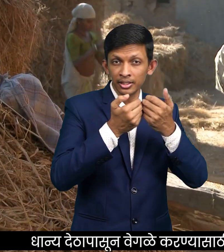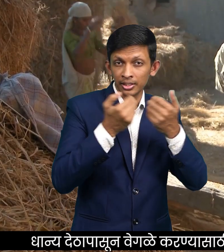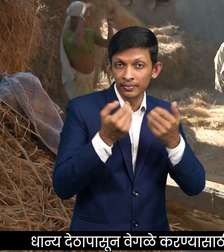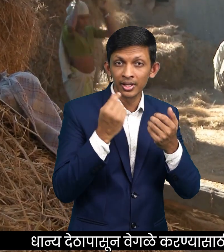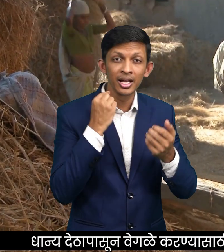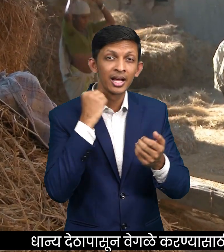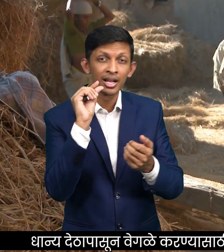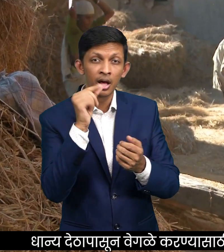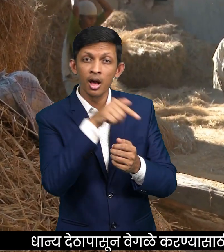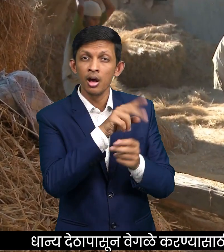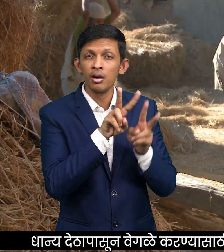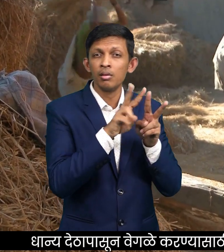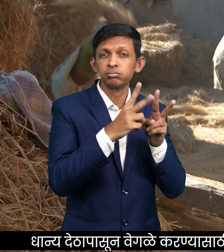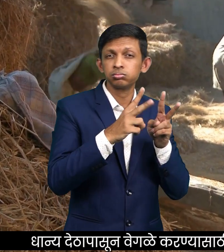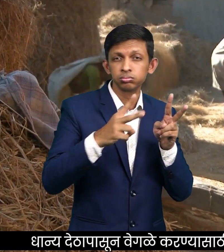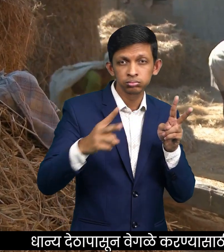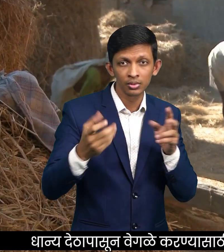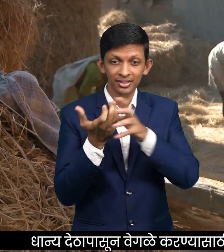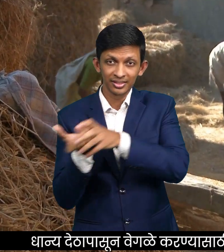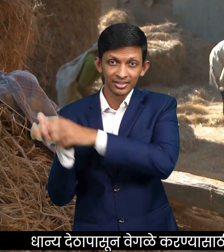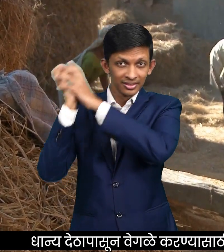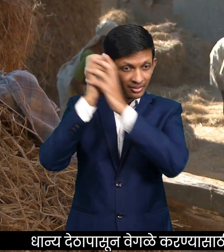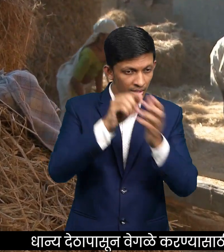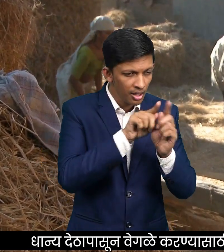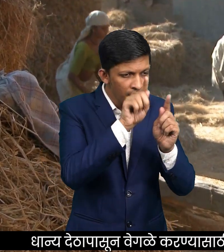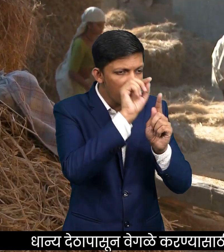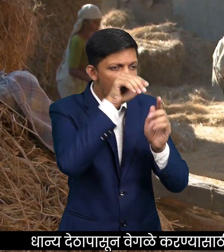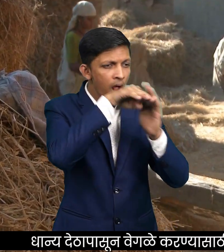जाणारी प्रक्रिया म्हणजे मळणी.